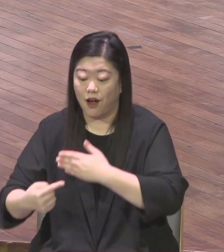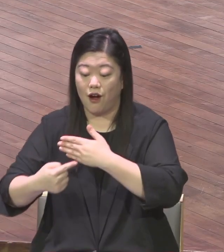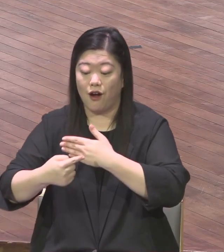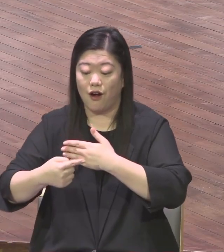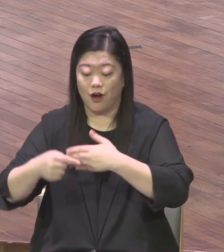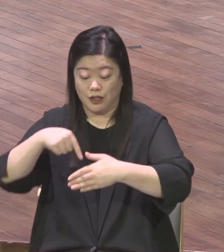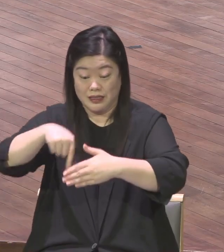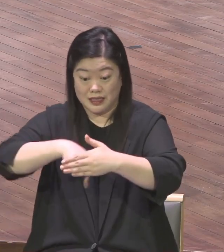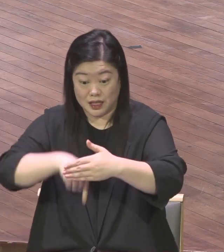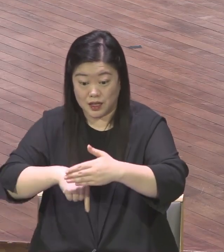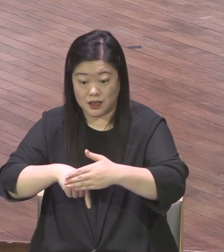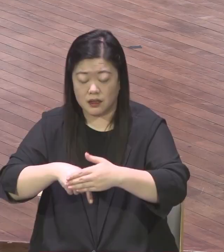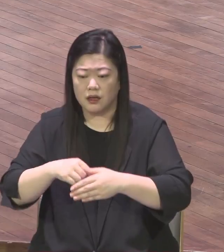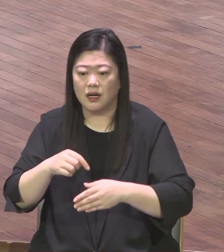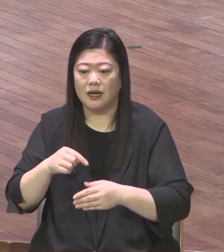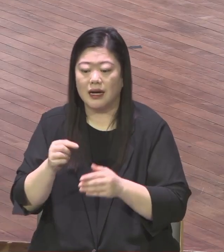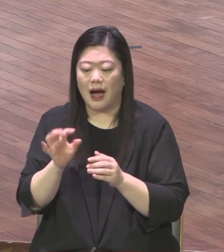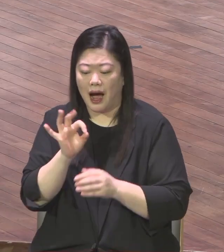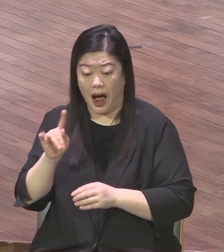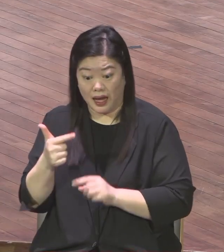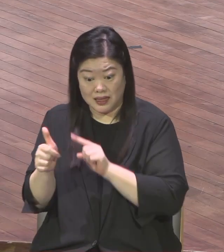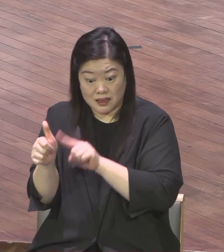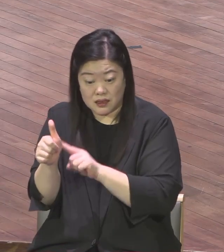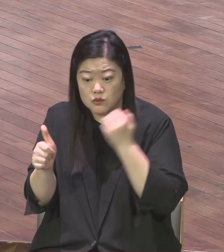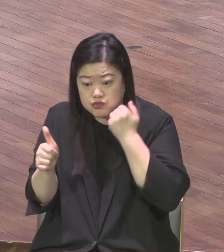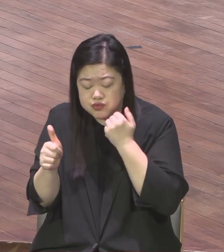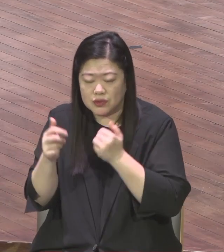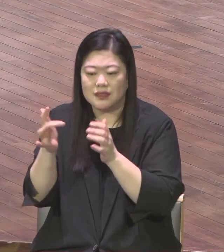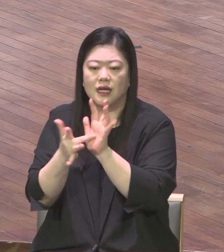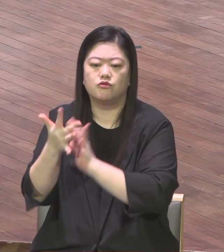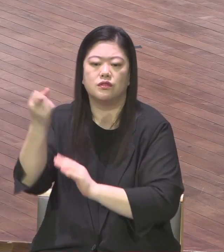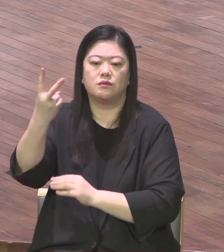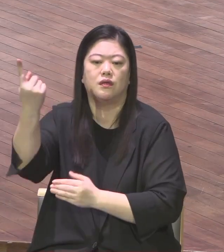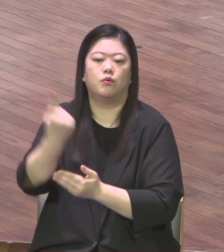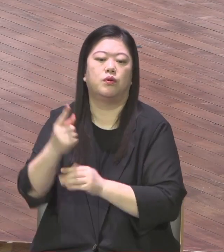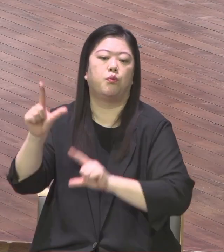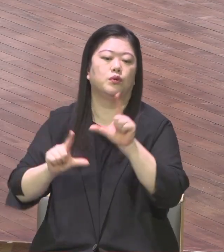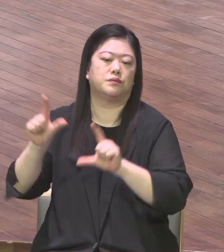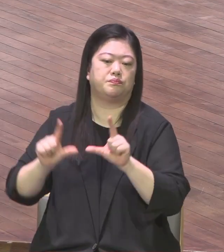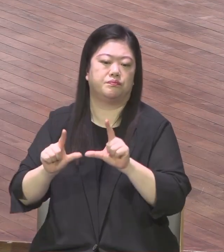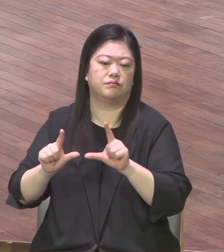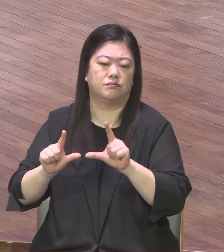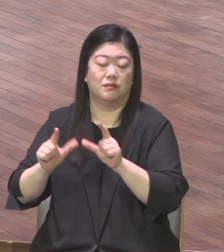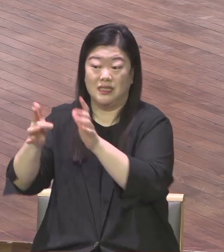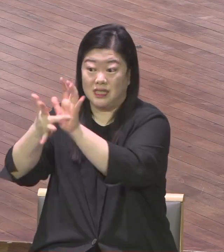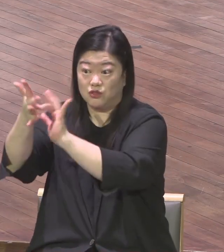이미 죽은 안상홍이 재림 예수라는 것입니다. 재림 예수.